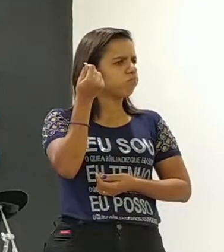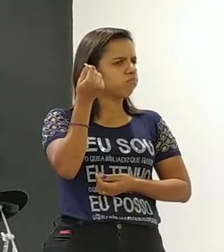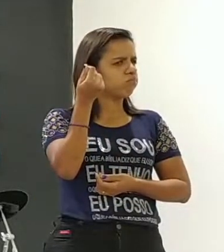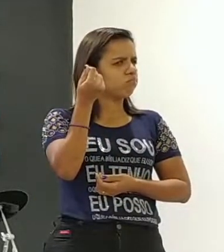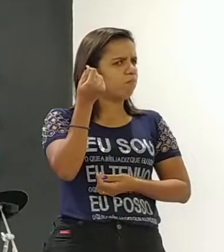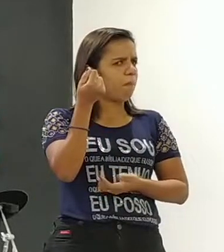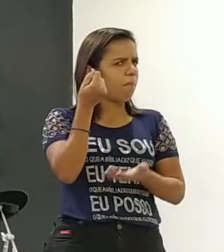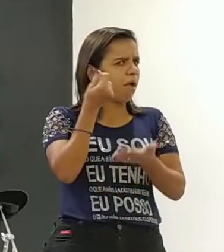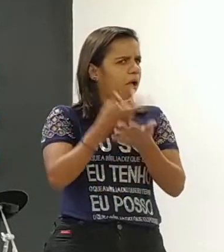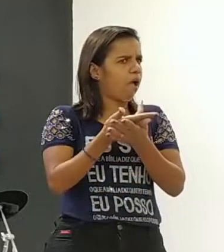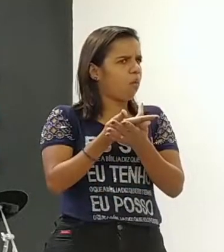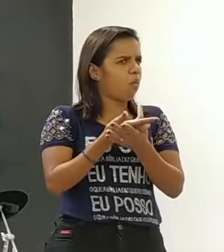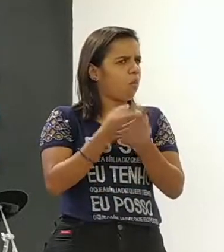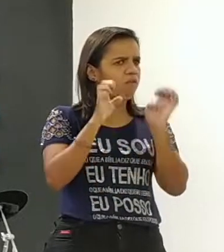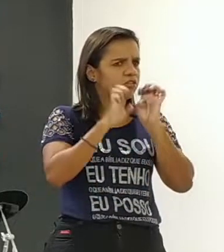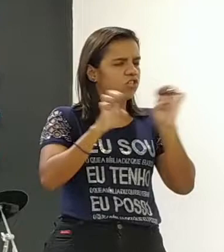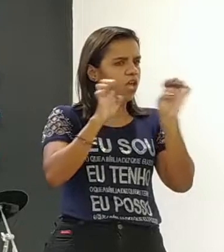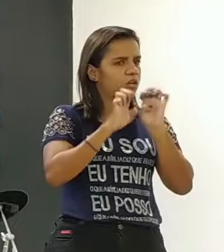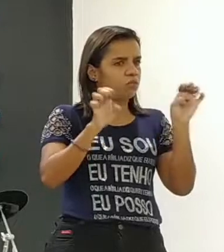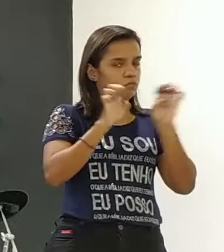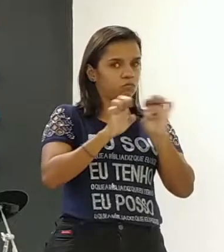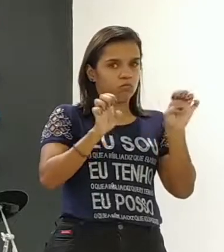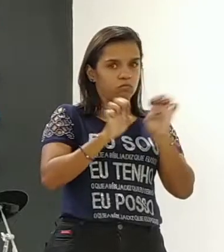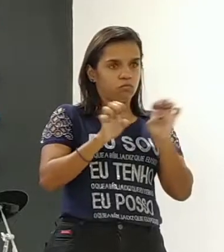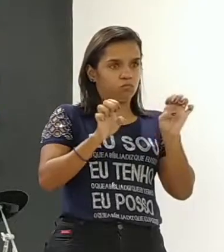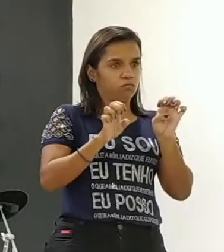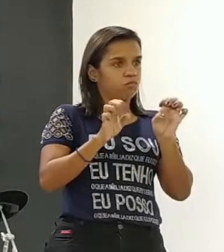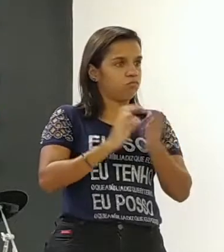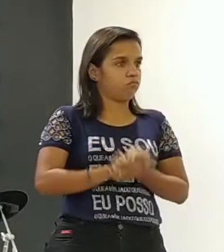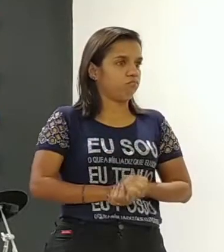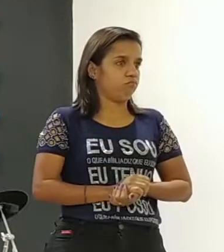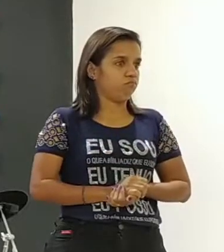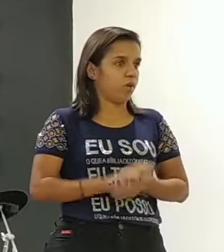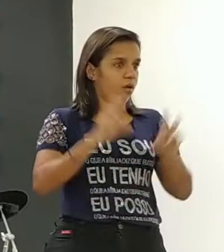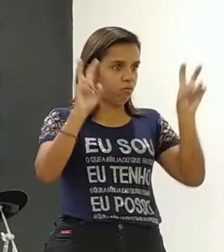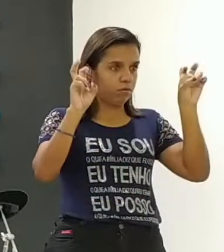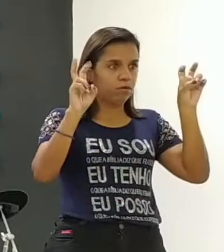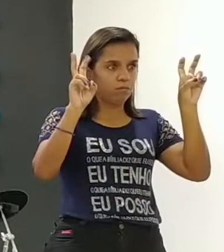Irmão Eliseu, já grava aí. Quanto custa o Evangelho?